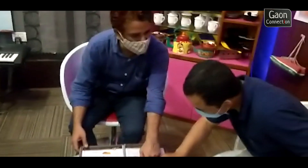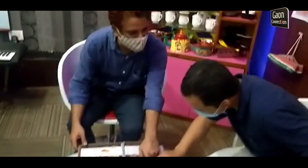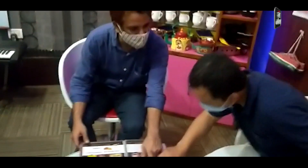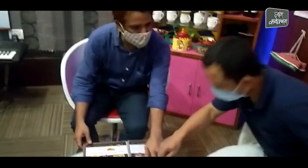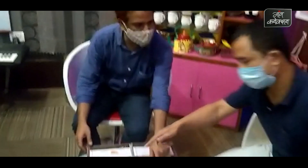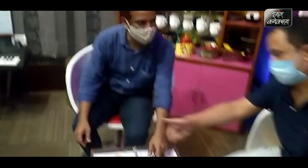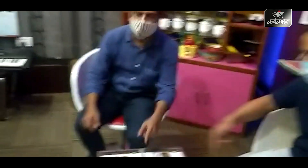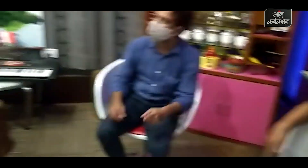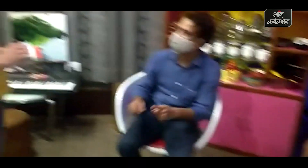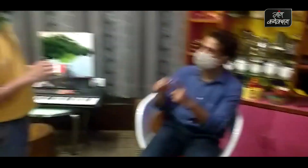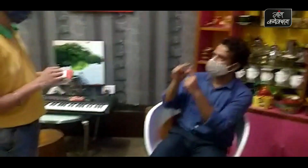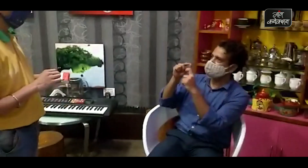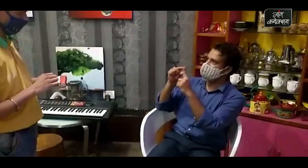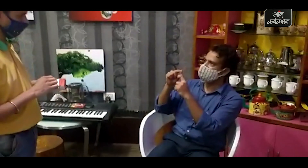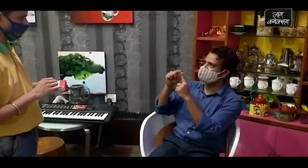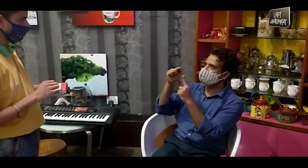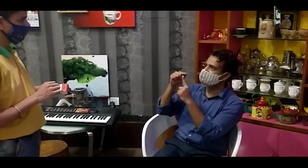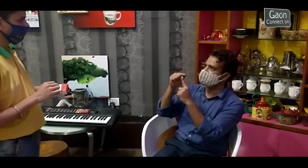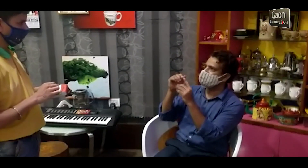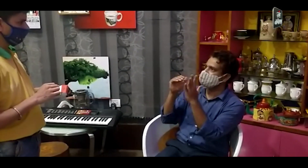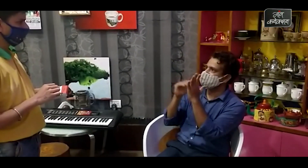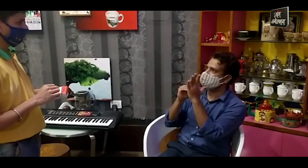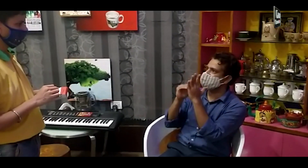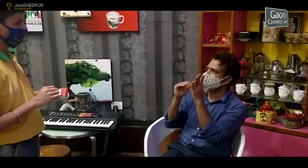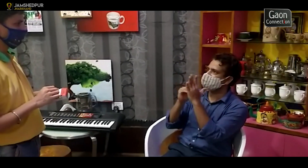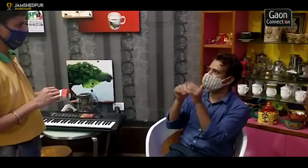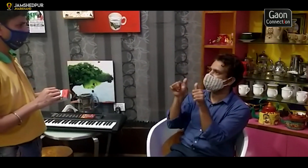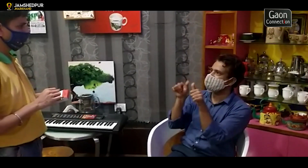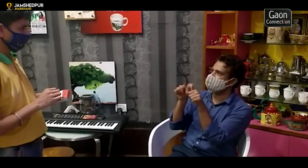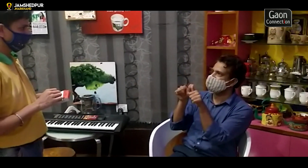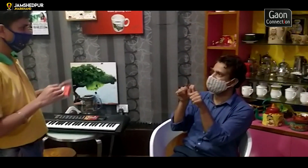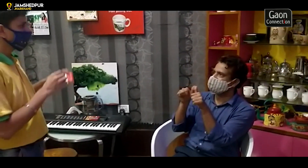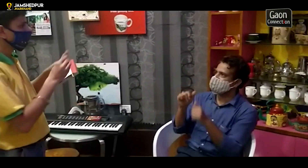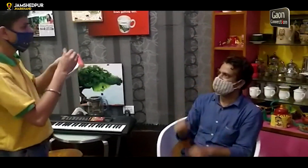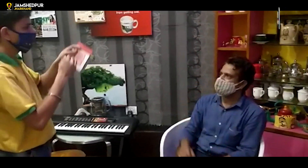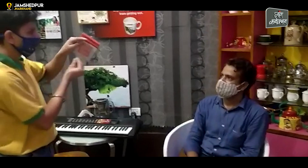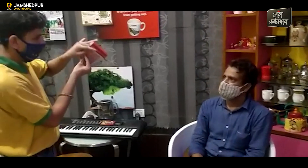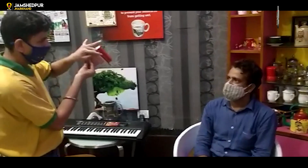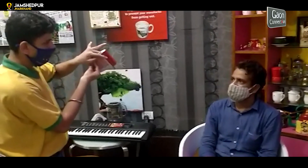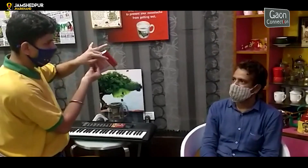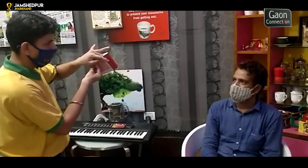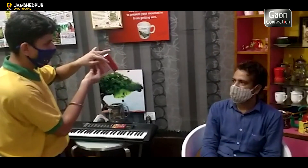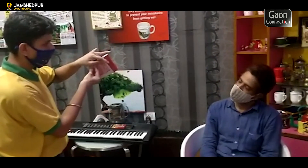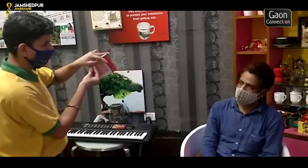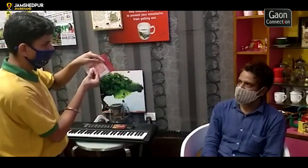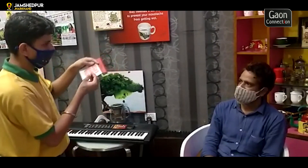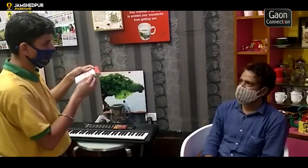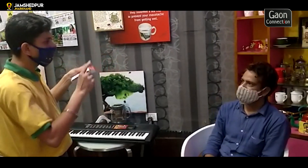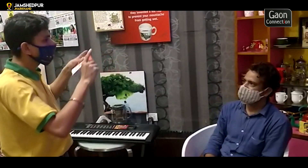9 से 10 हज़ार के बीच में है एक जन की, तो कभी दिक्कत नहीं हुई, क्योंकि मेरे खुद के अपने इन्वेस्टमेंट सेविंग से ये कैफे हमने स्टार्ट किया